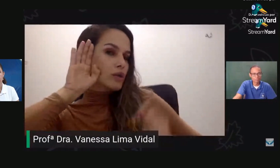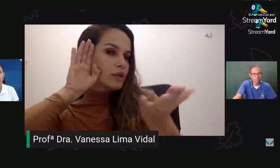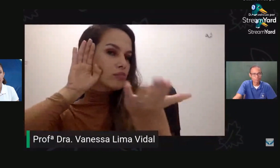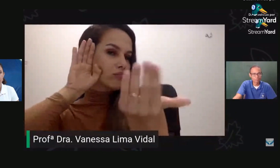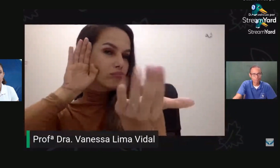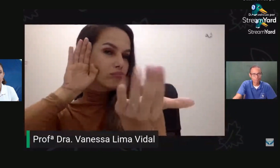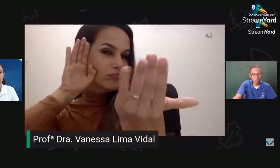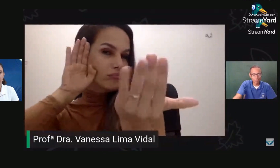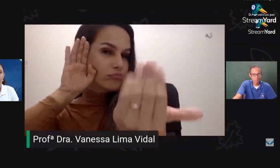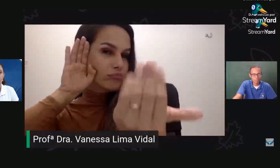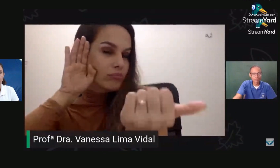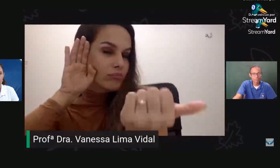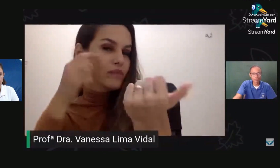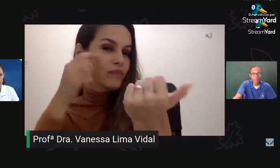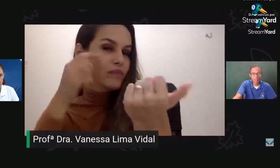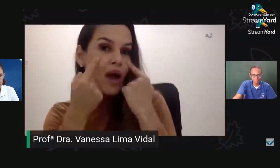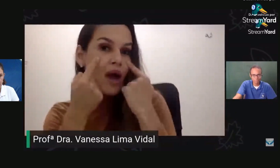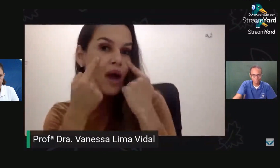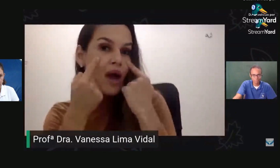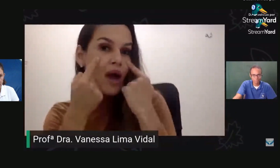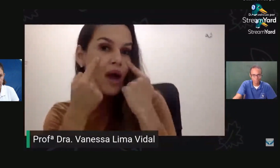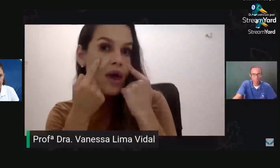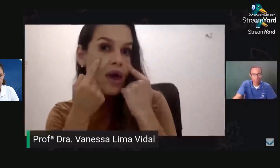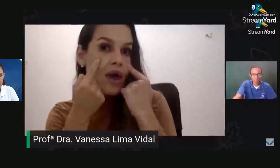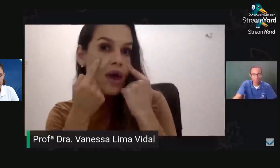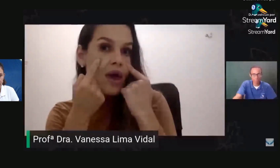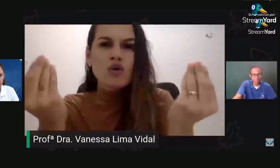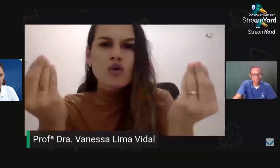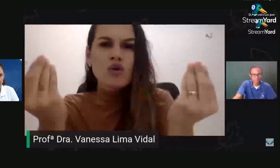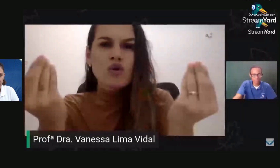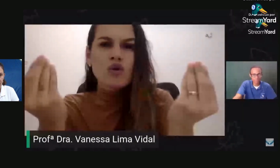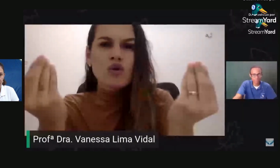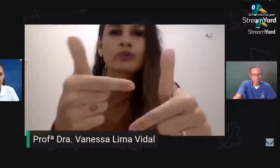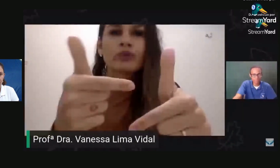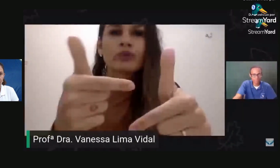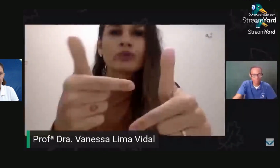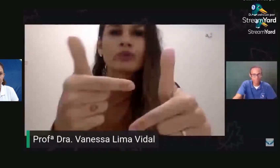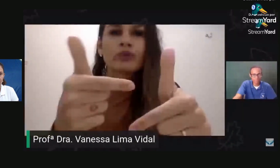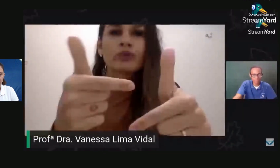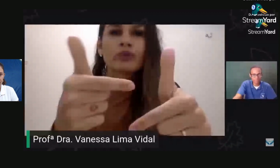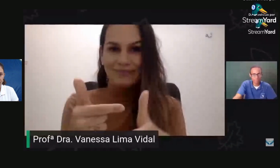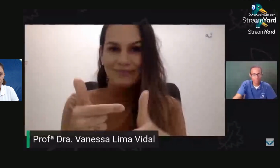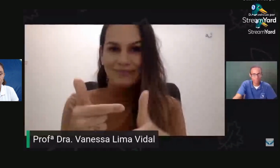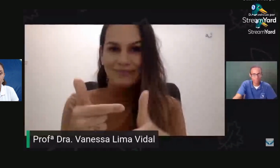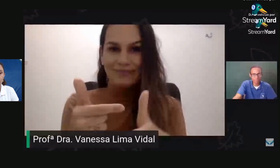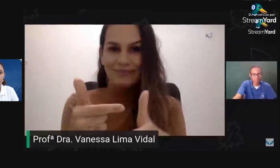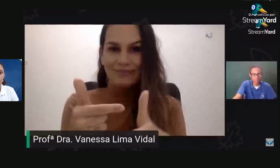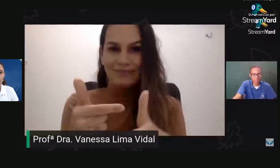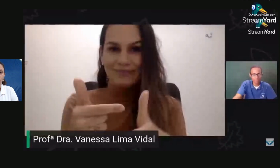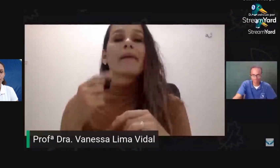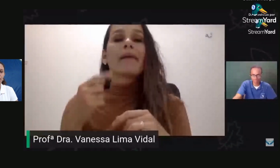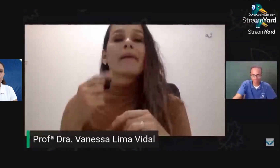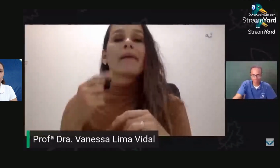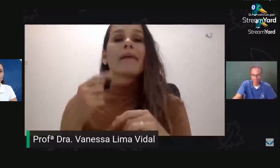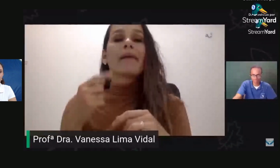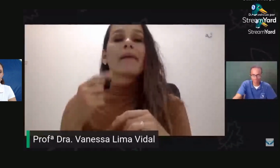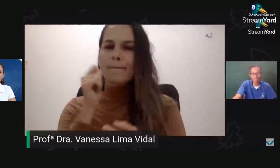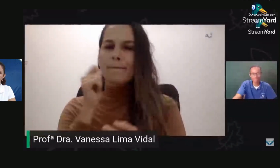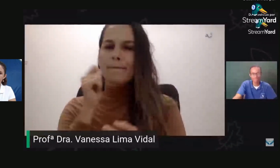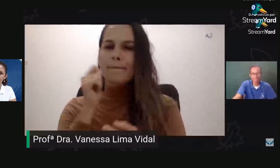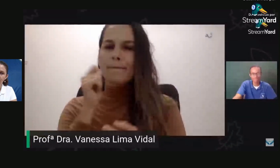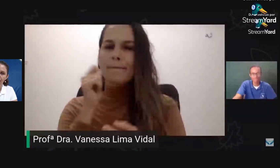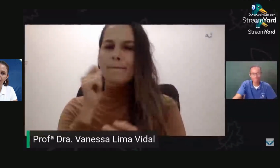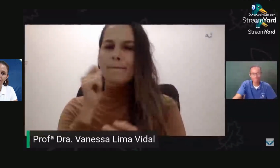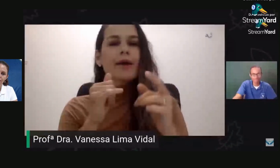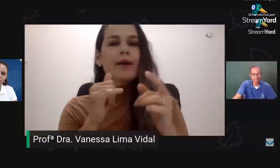questão política. E olha, chama as pessoas para conversar, mostra para ver, né? Tem atitude, tome